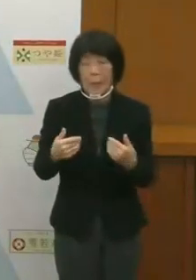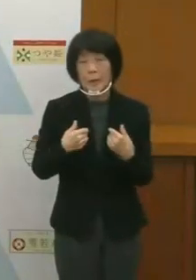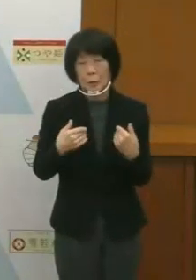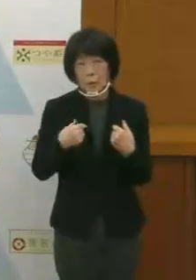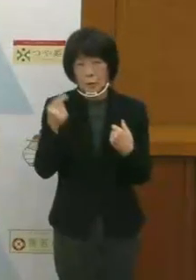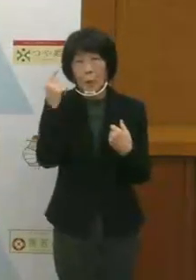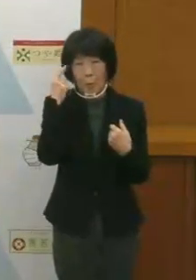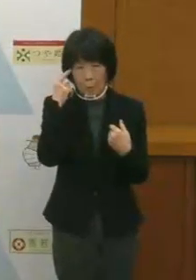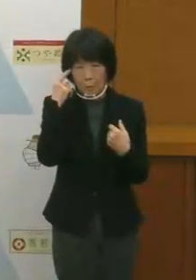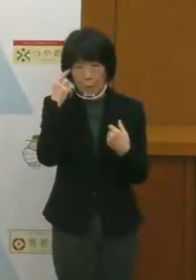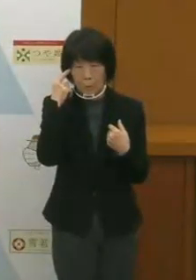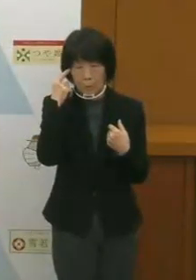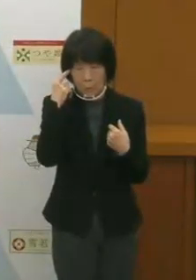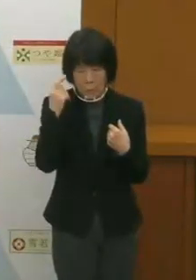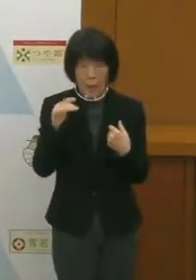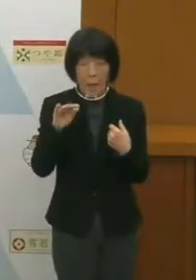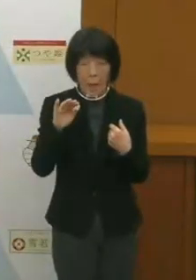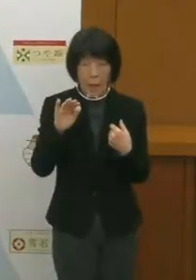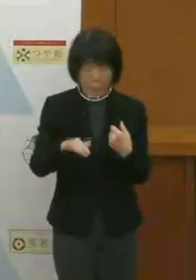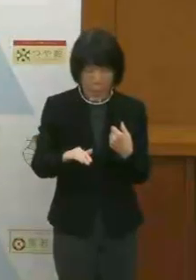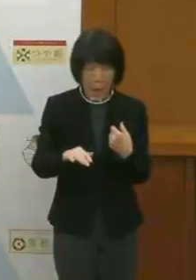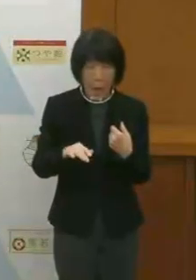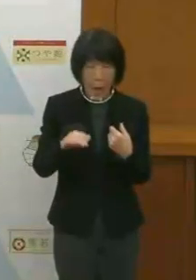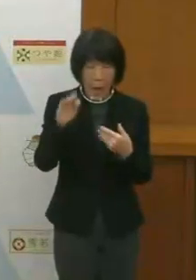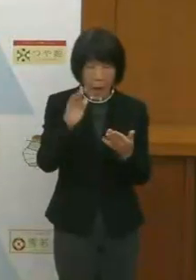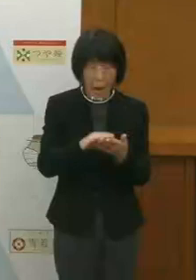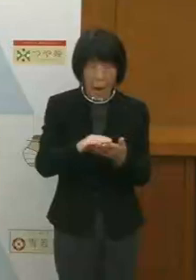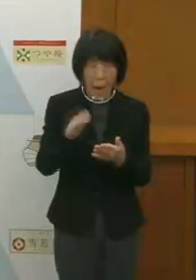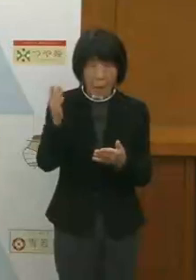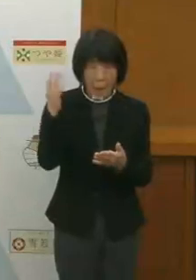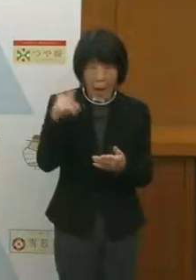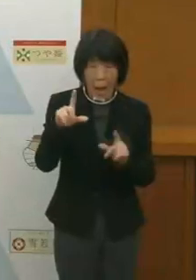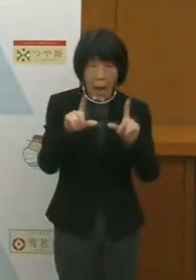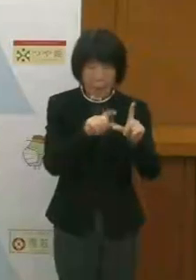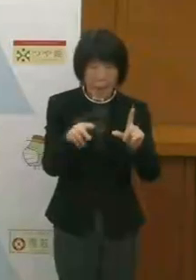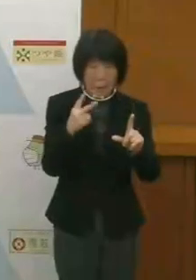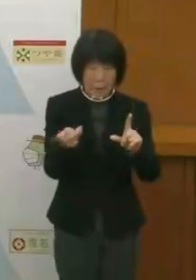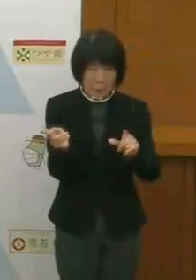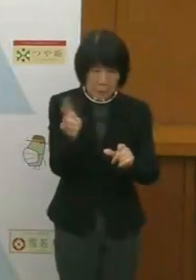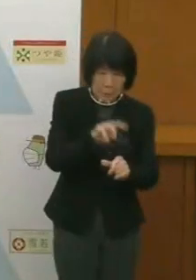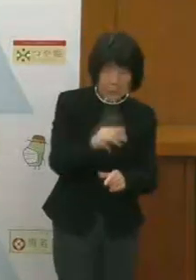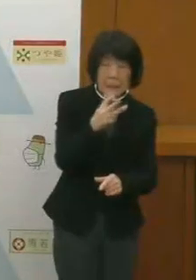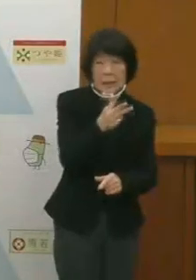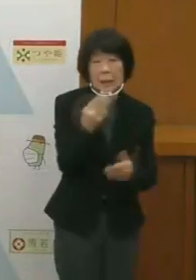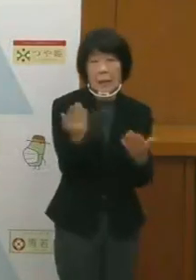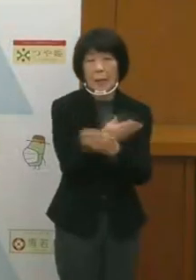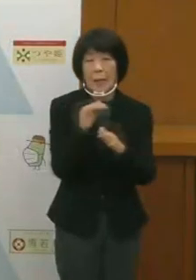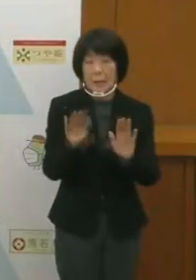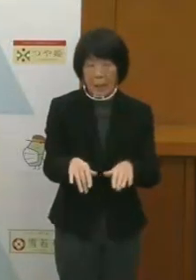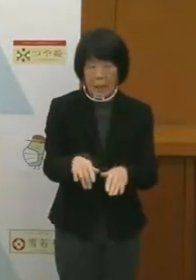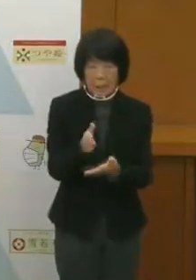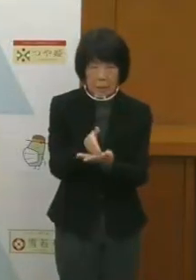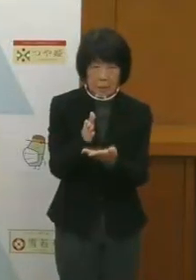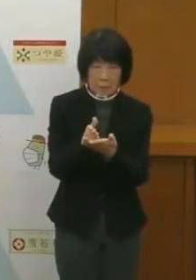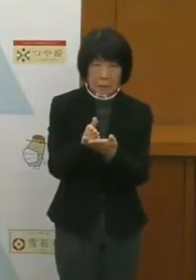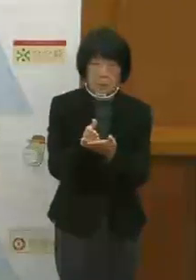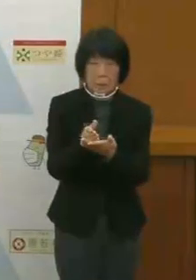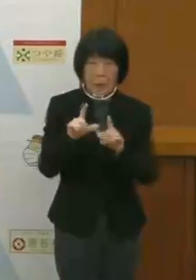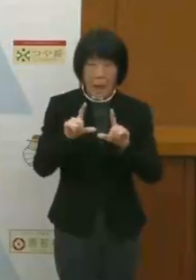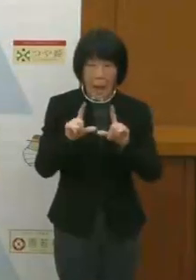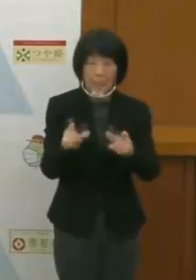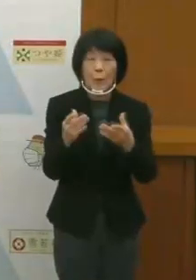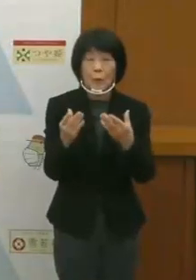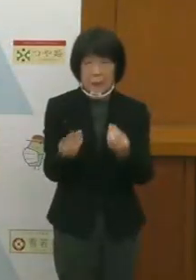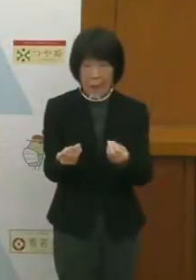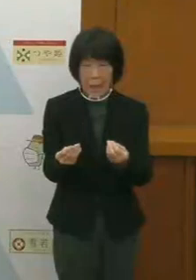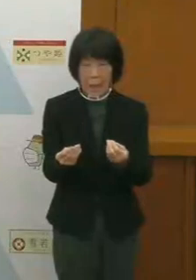ねレベル3になりましたということを申し上げました、それで